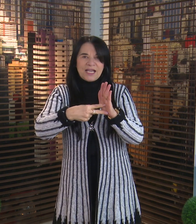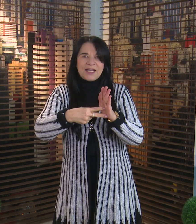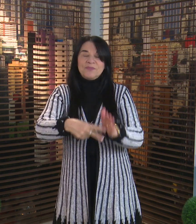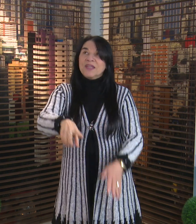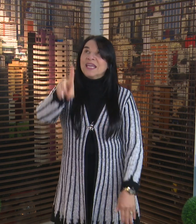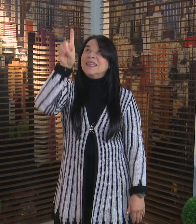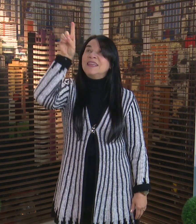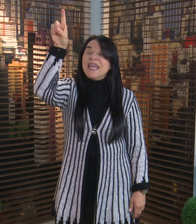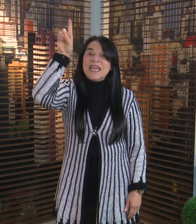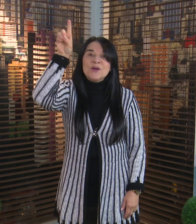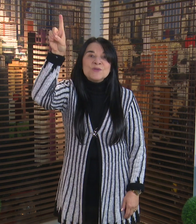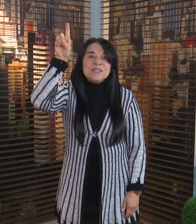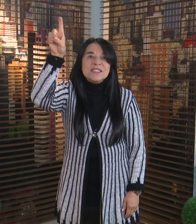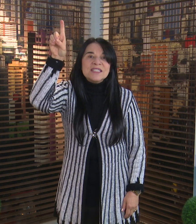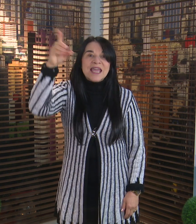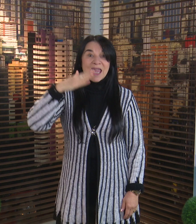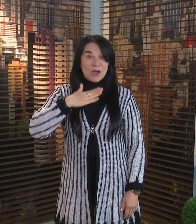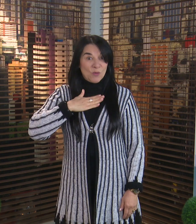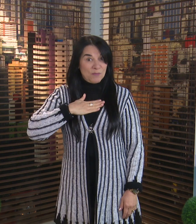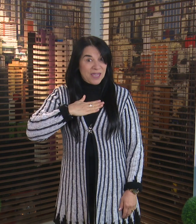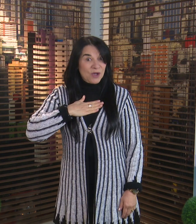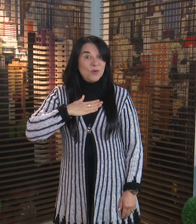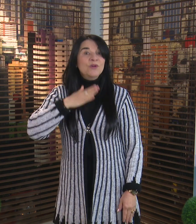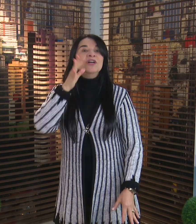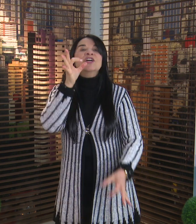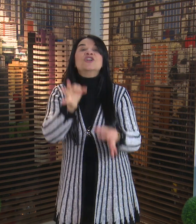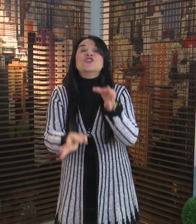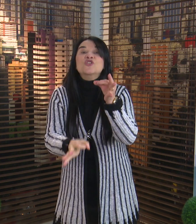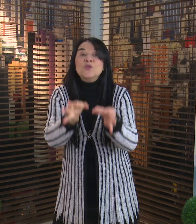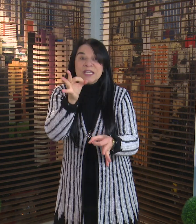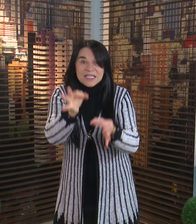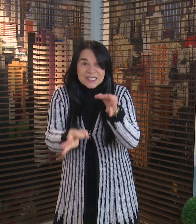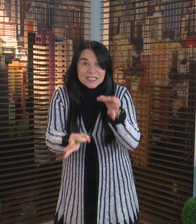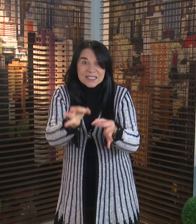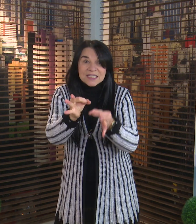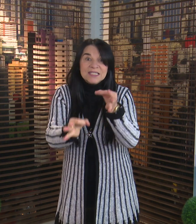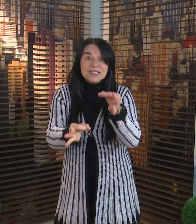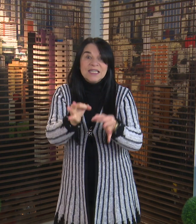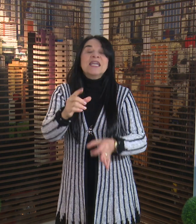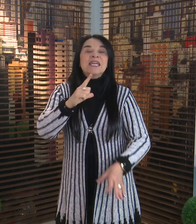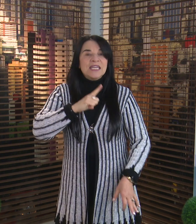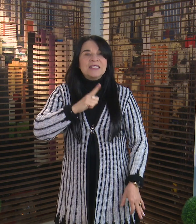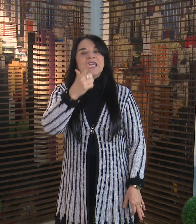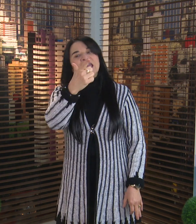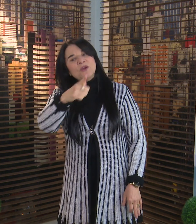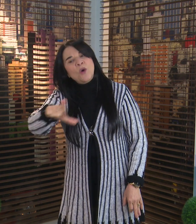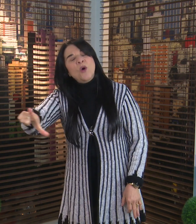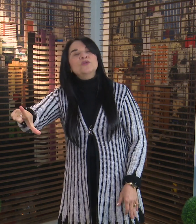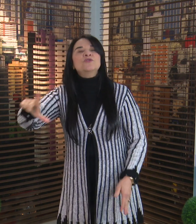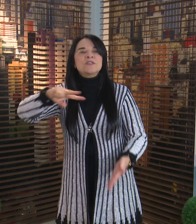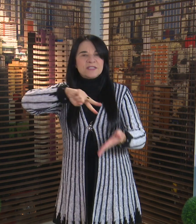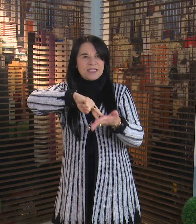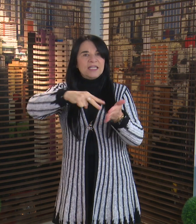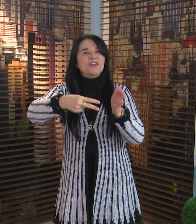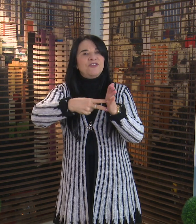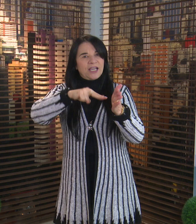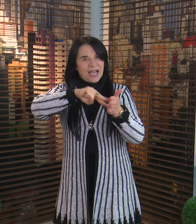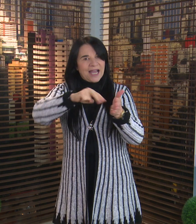significa Deus é o meu juiz e tem outros